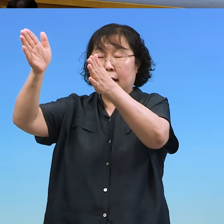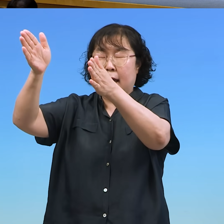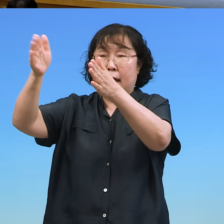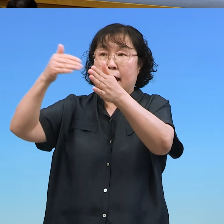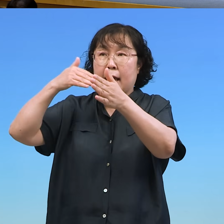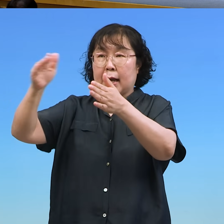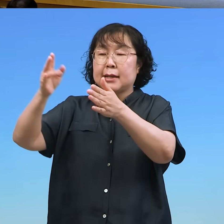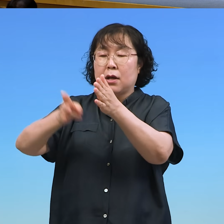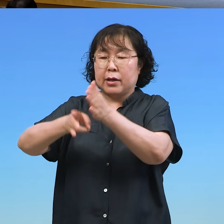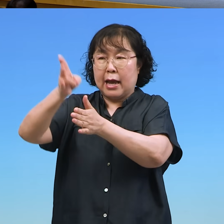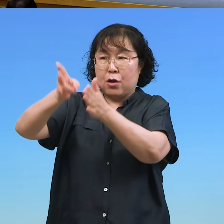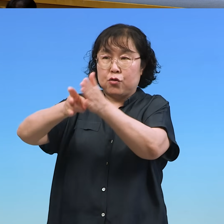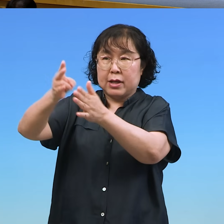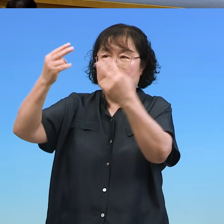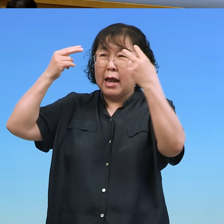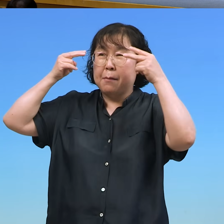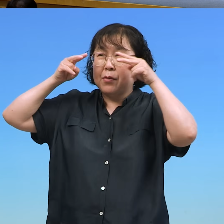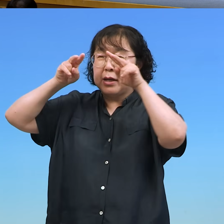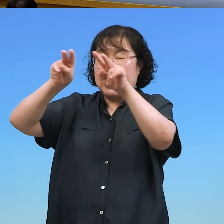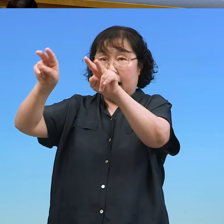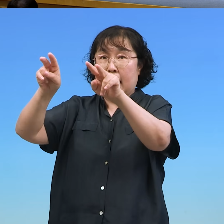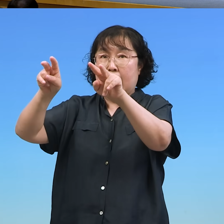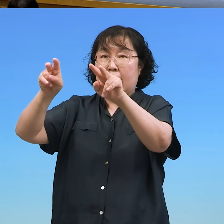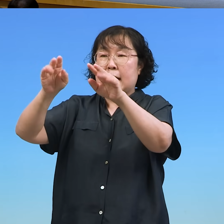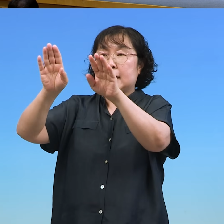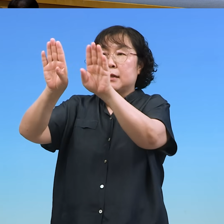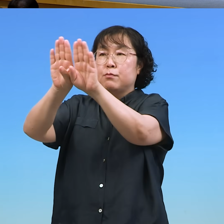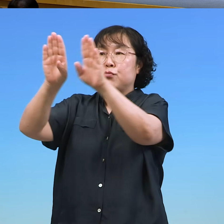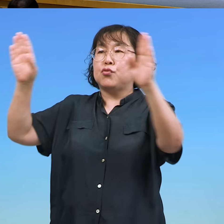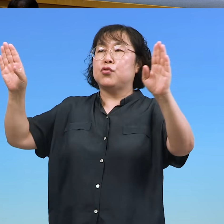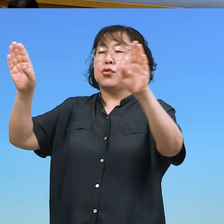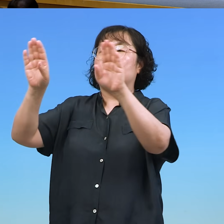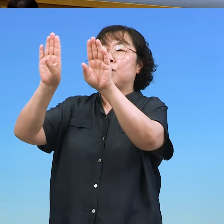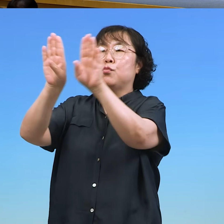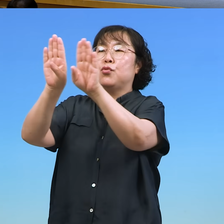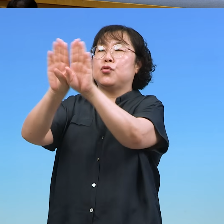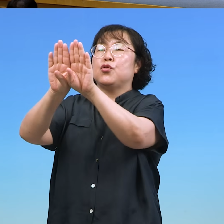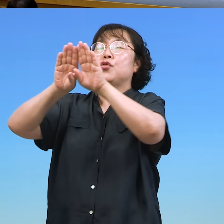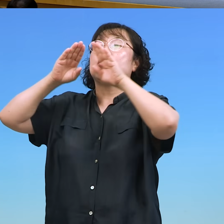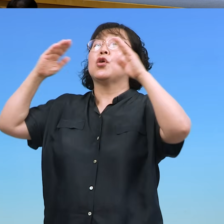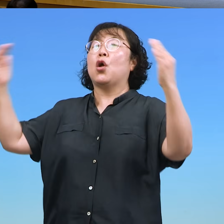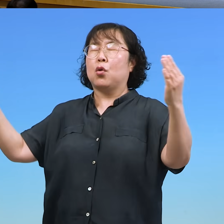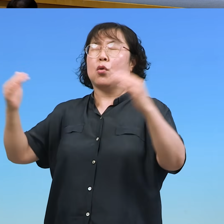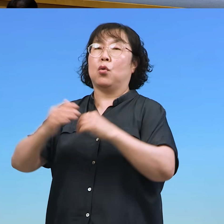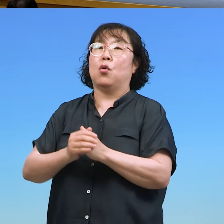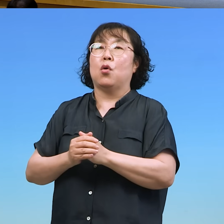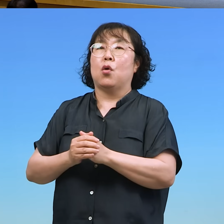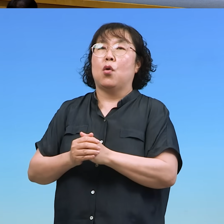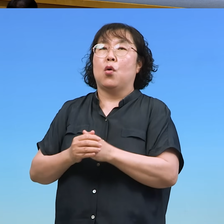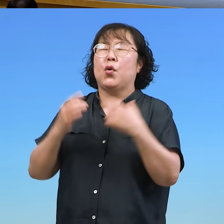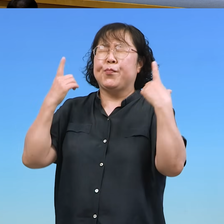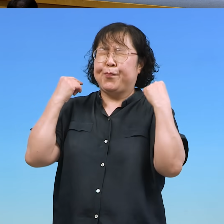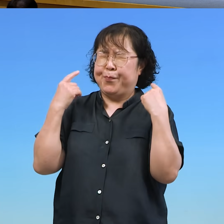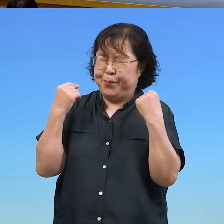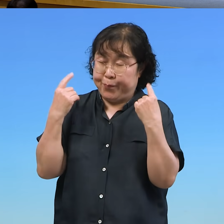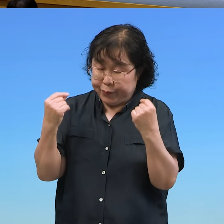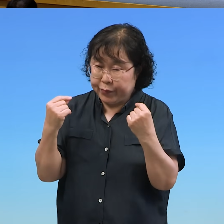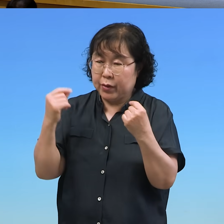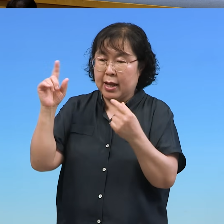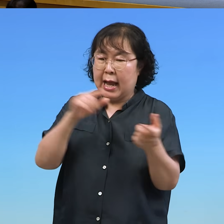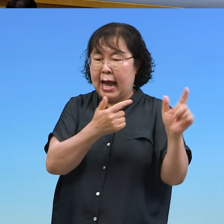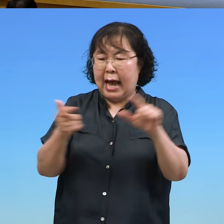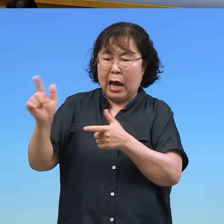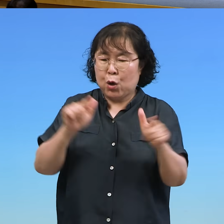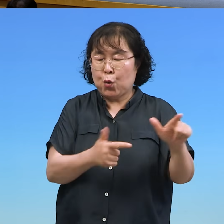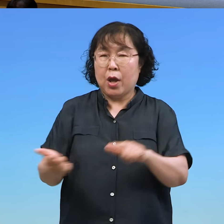향한 창문을 열고, 이게 중요합니다. 예루살렘으로 향한 창문을 열고, 그 다음에 전에 하던 대로 하루